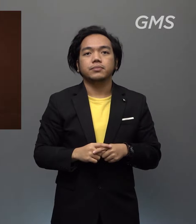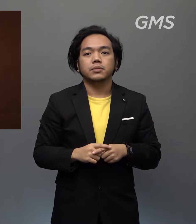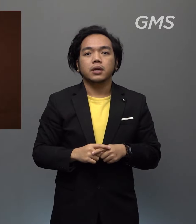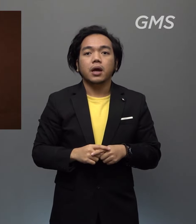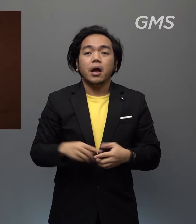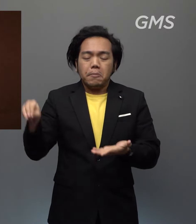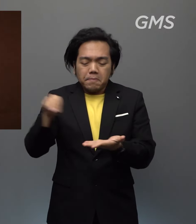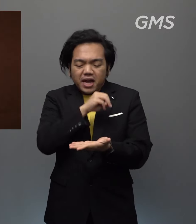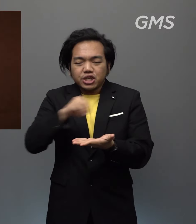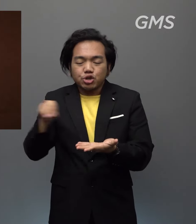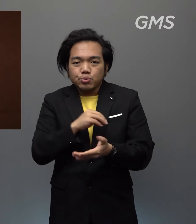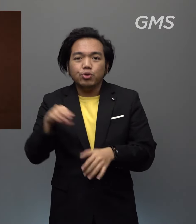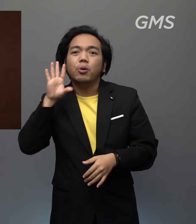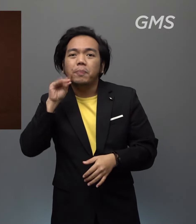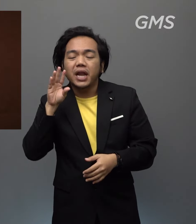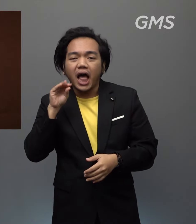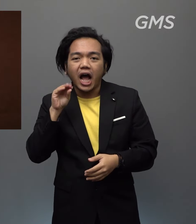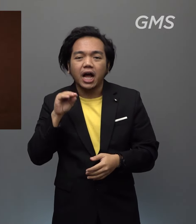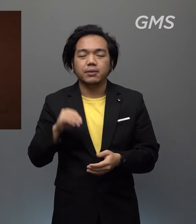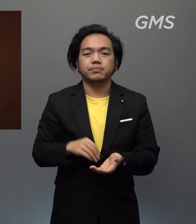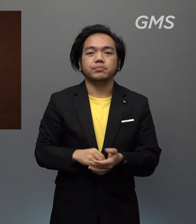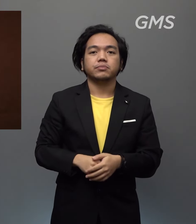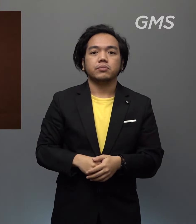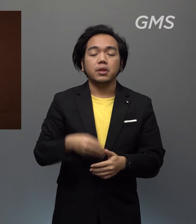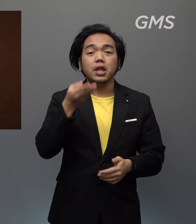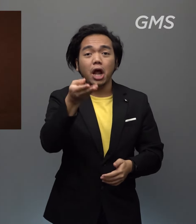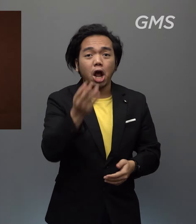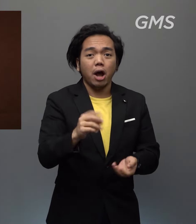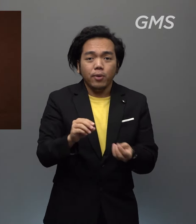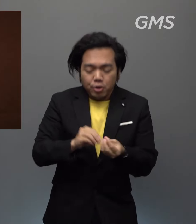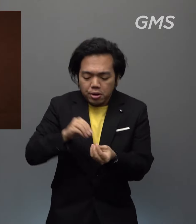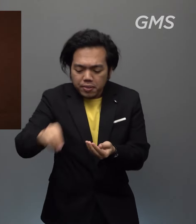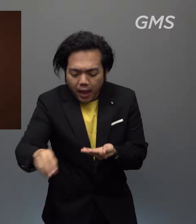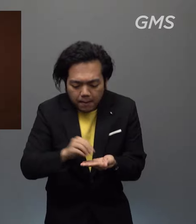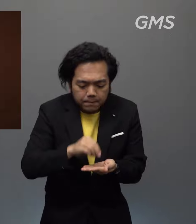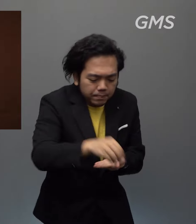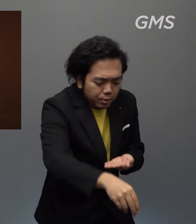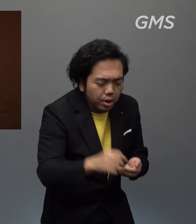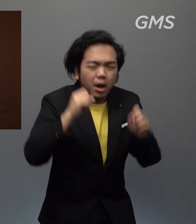katakan, sambil menabur benih, dia maju menangis berjalan.